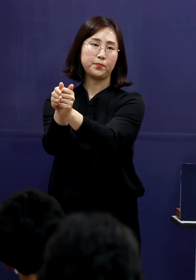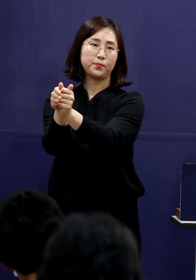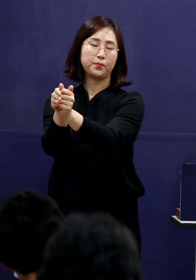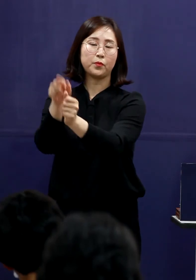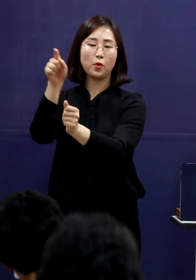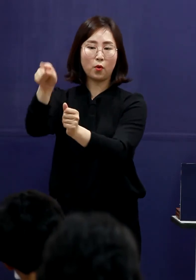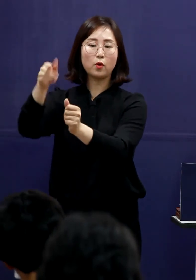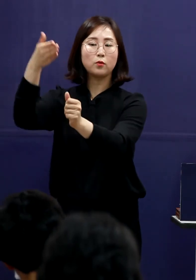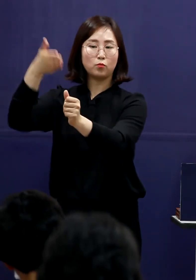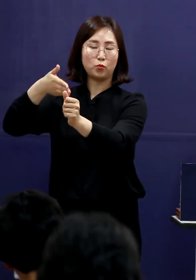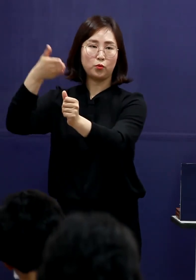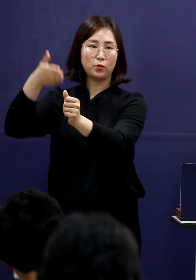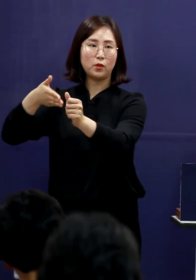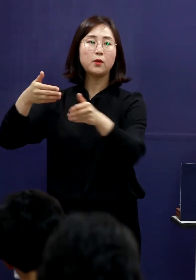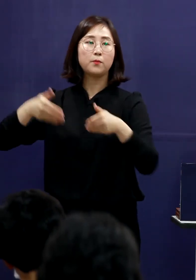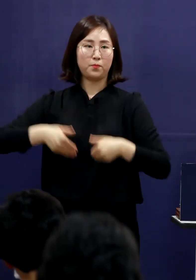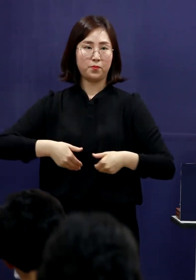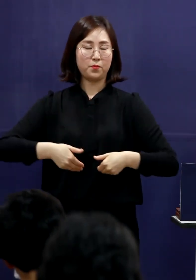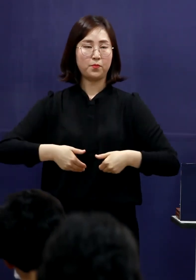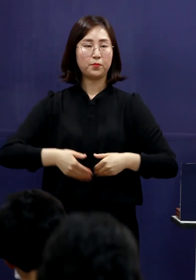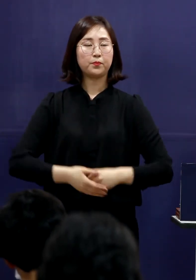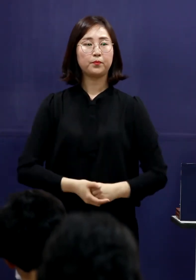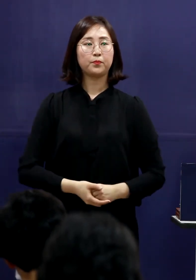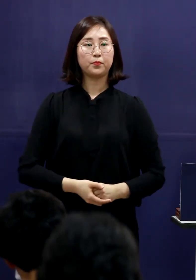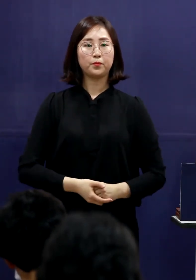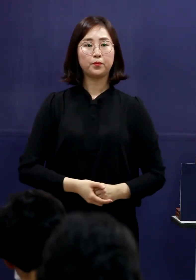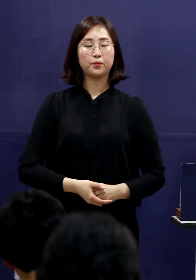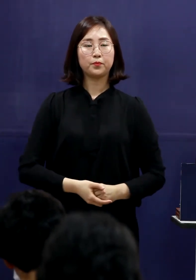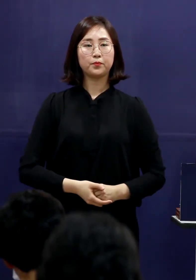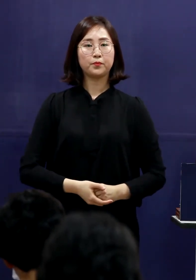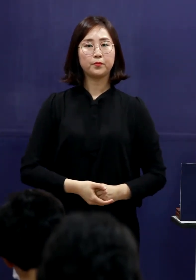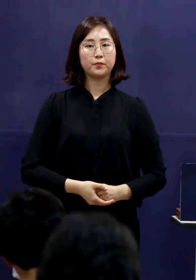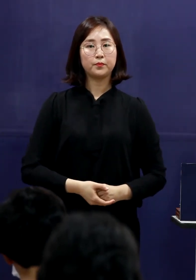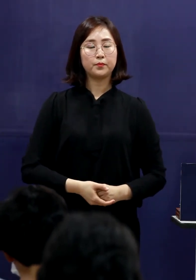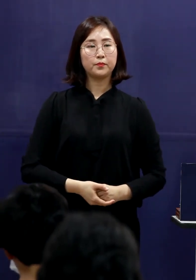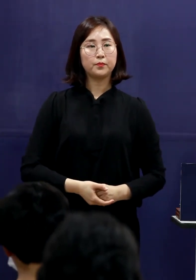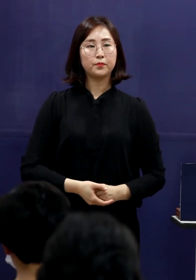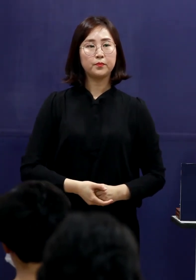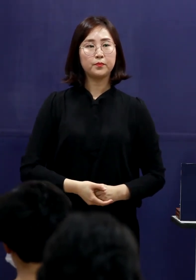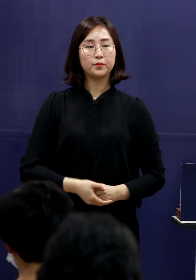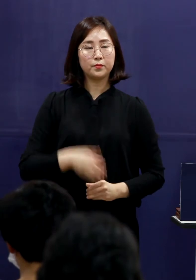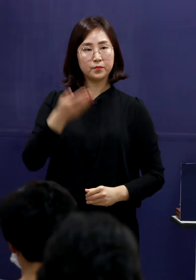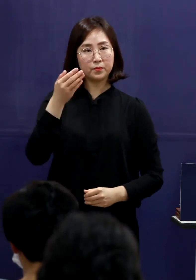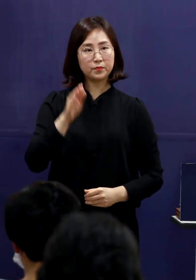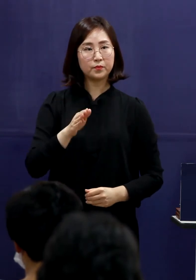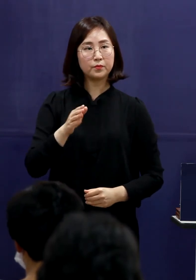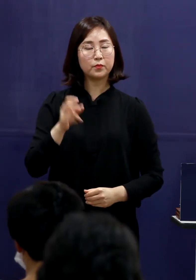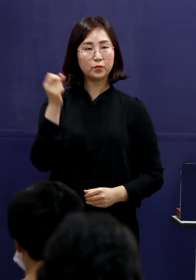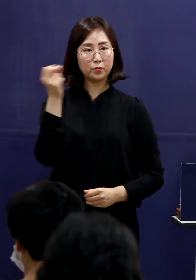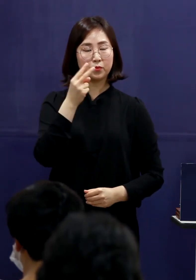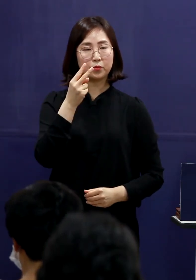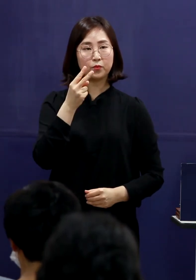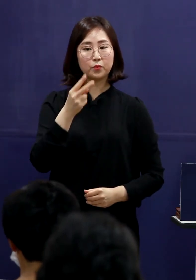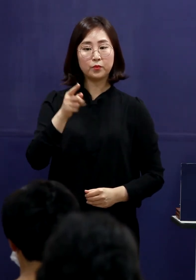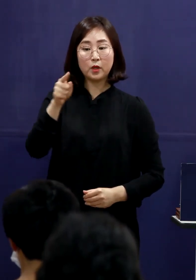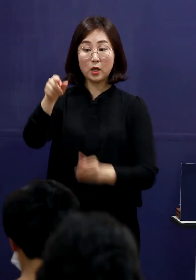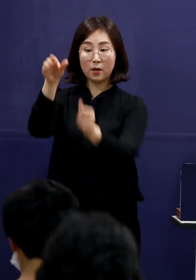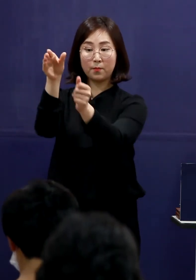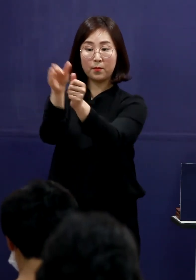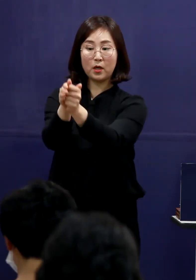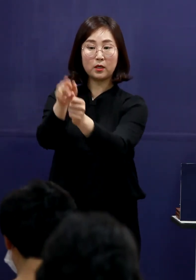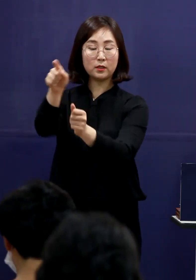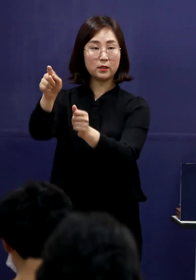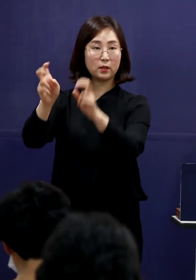의뢰를 해서 그 용역사가 계획을 만들게 되는 것이죠. 그리고 이 용역사가 만드는